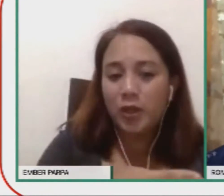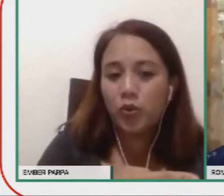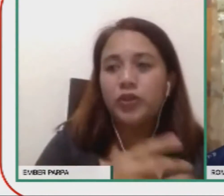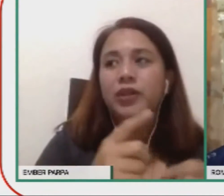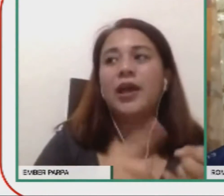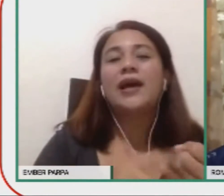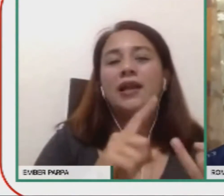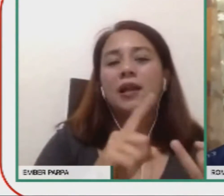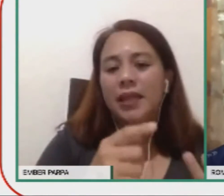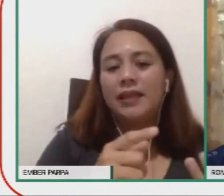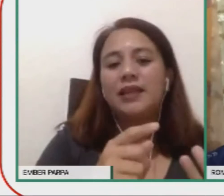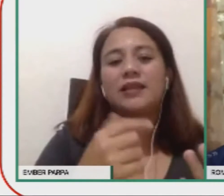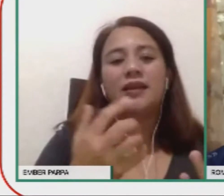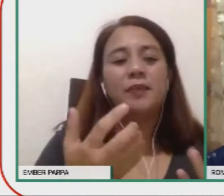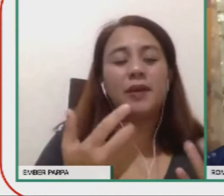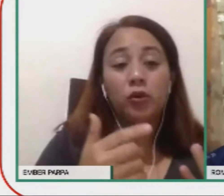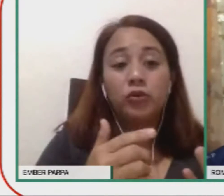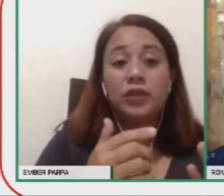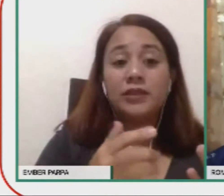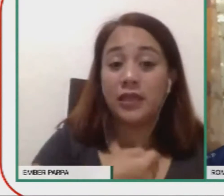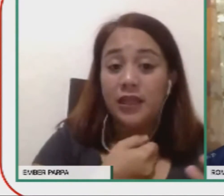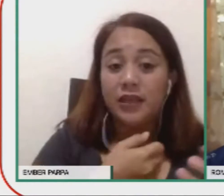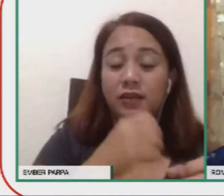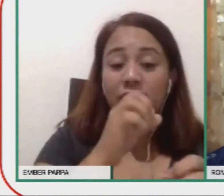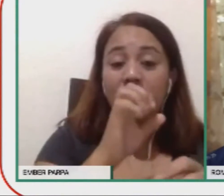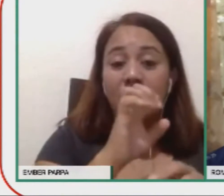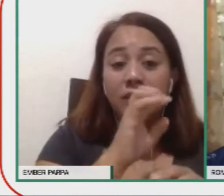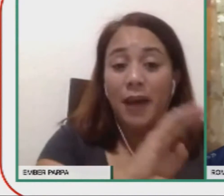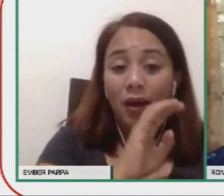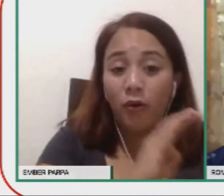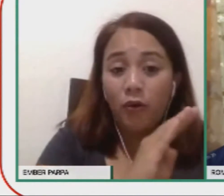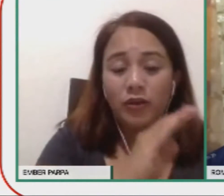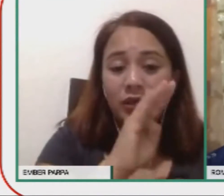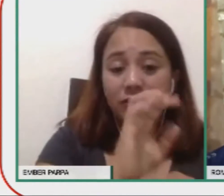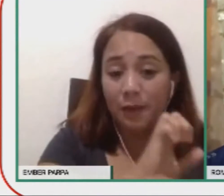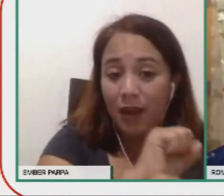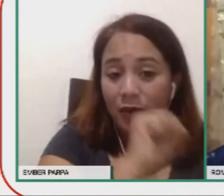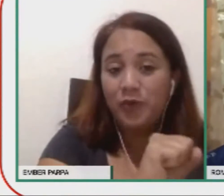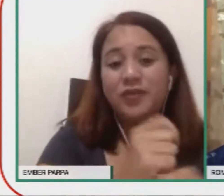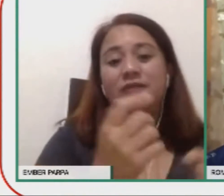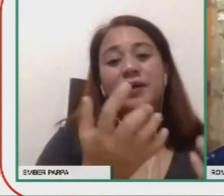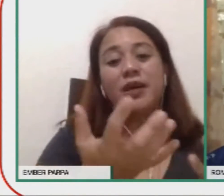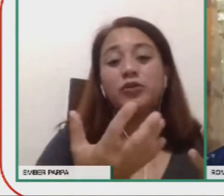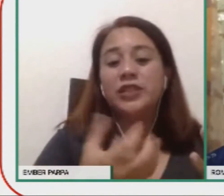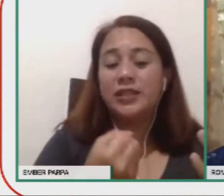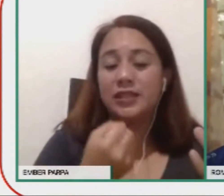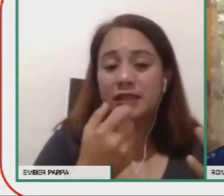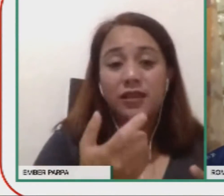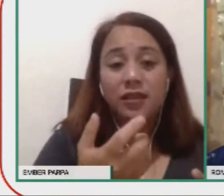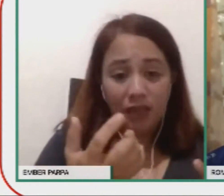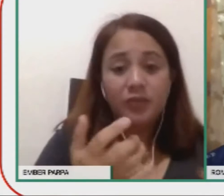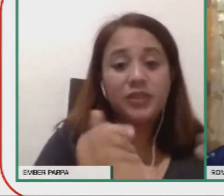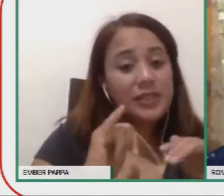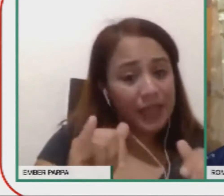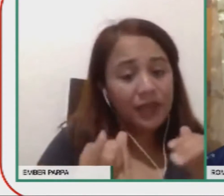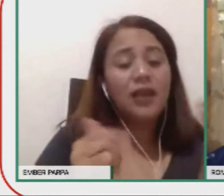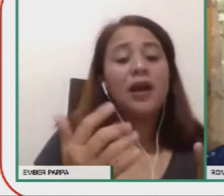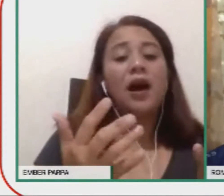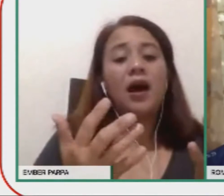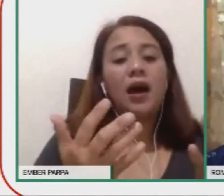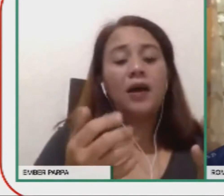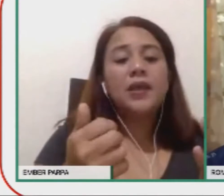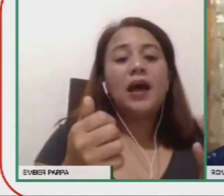livelihood, karapatan nila ng magkaroon ng sariling trabaho, magkaroon sila ng sarili, just like